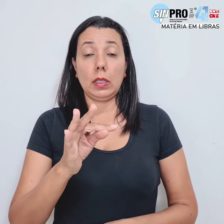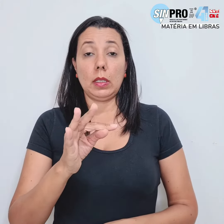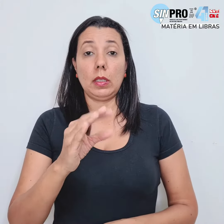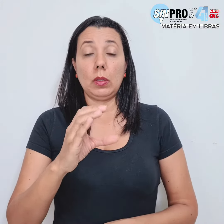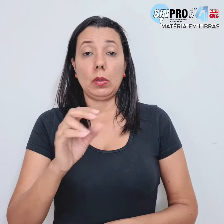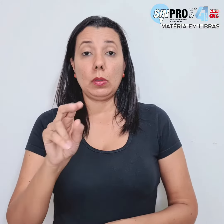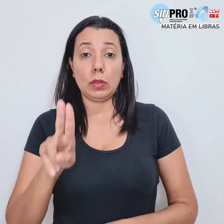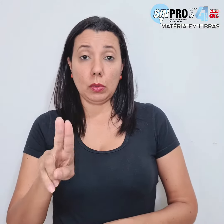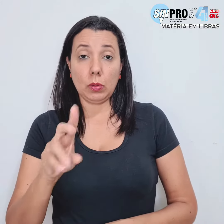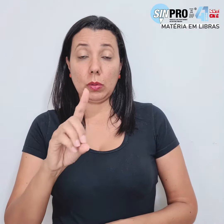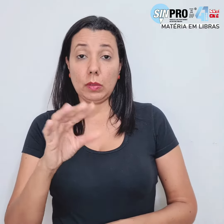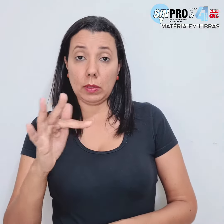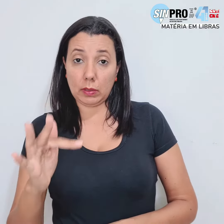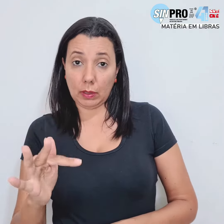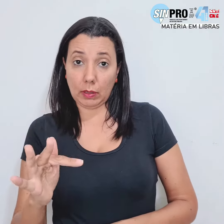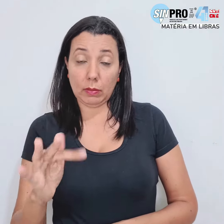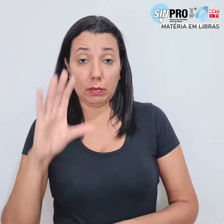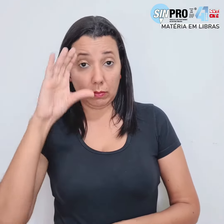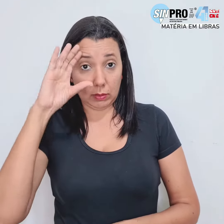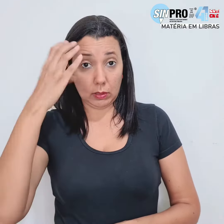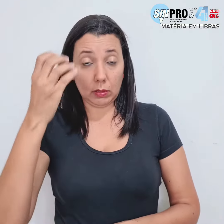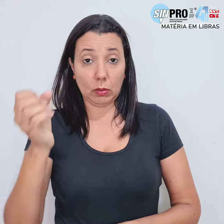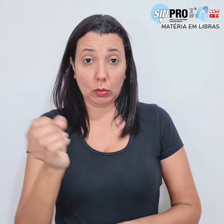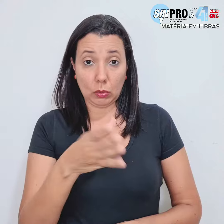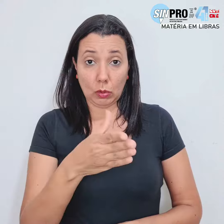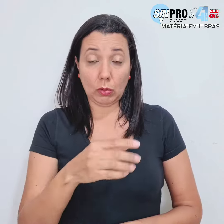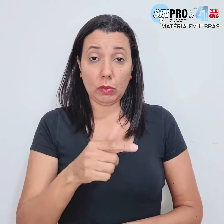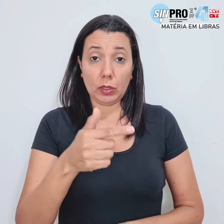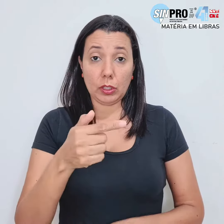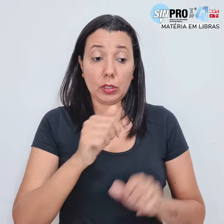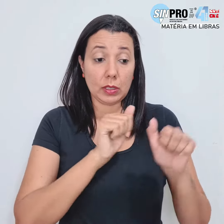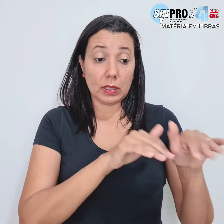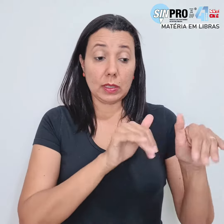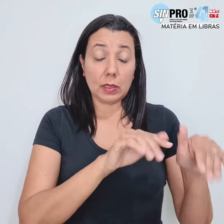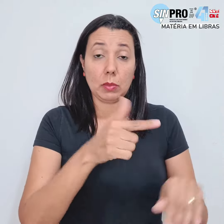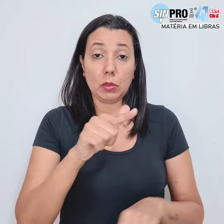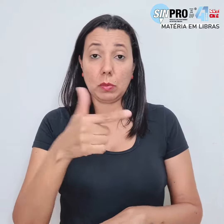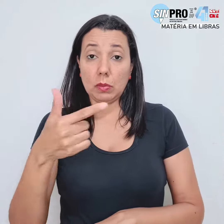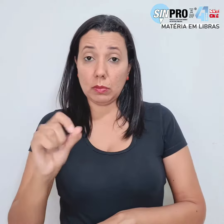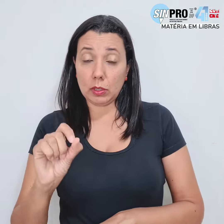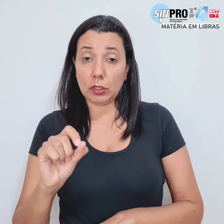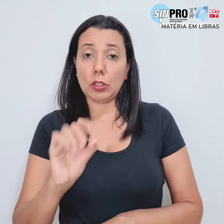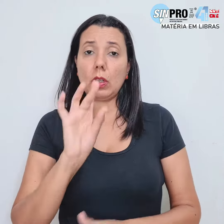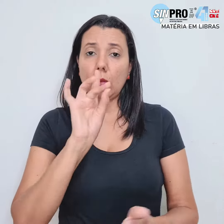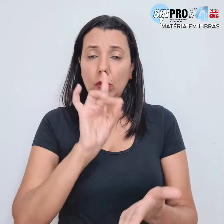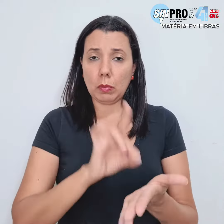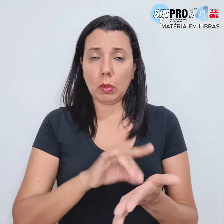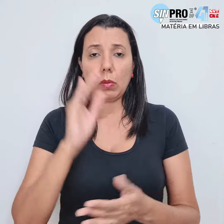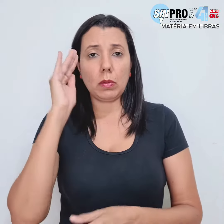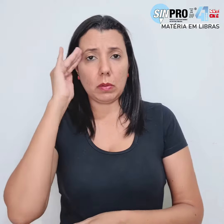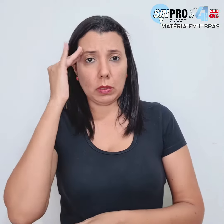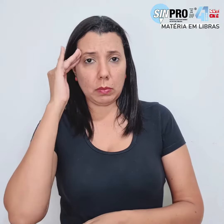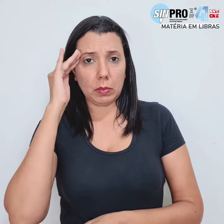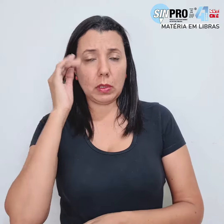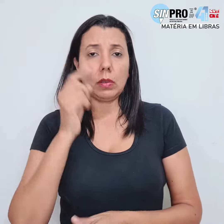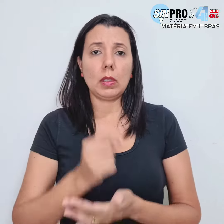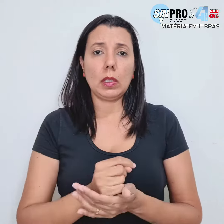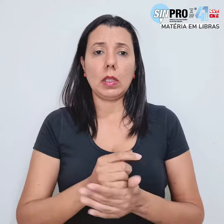Distrito Federal e Territórios, em decisão recente de setembro de 2020, reafirmou o entendimento de que as